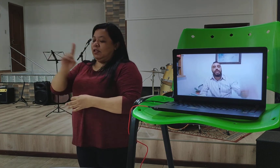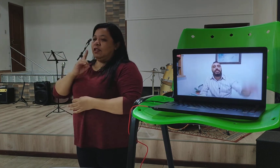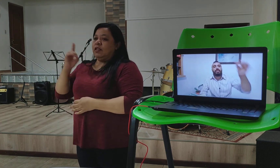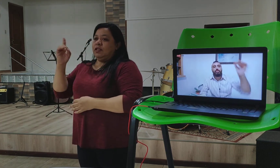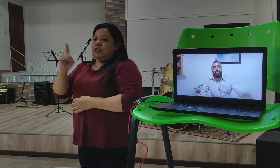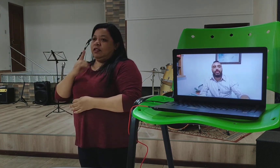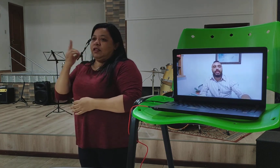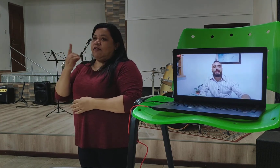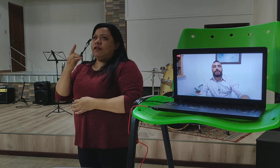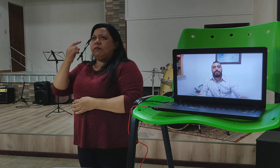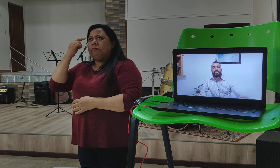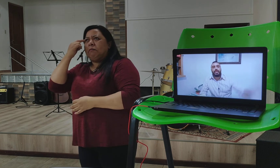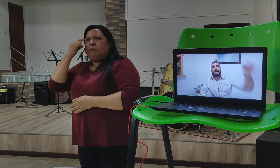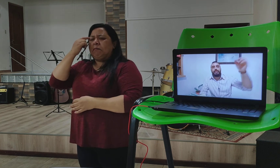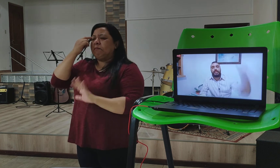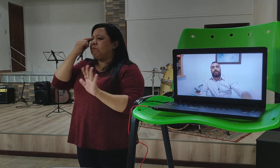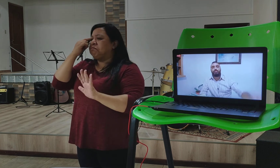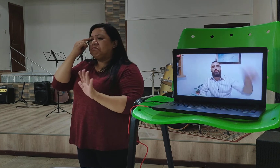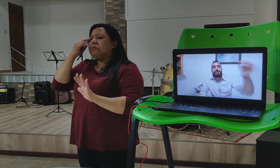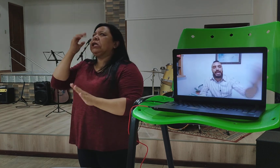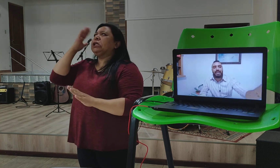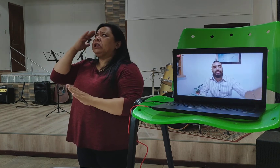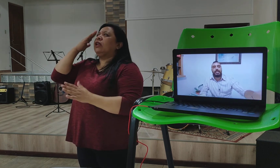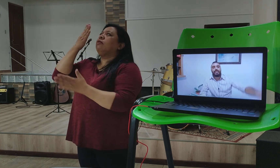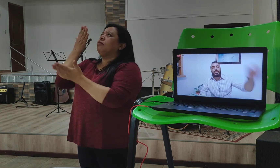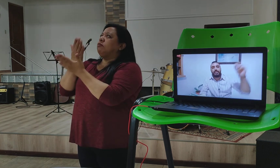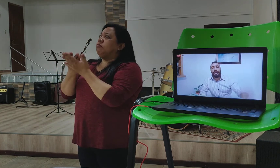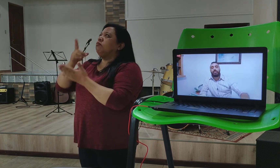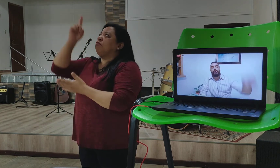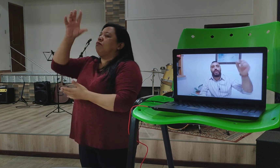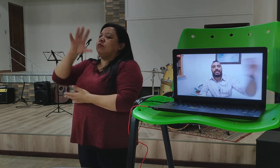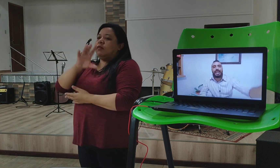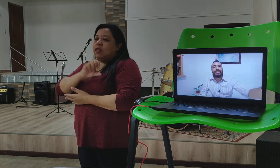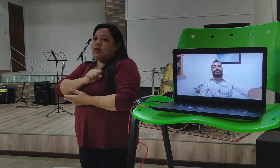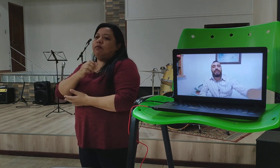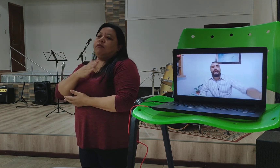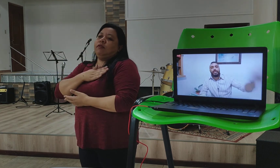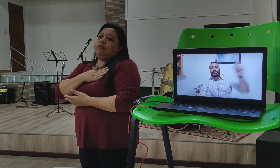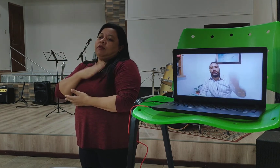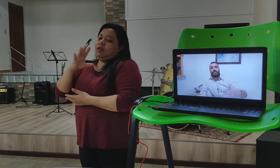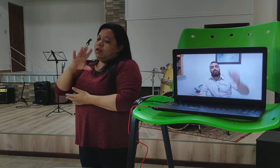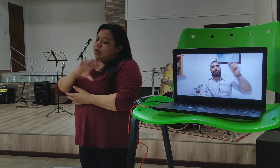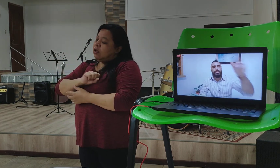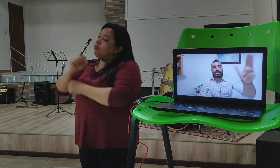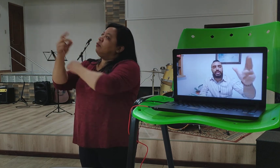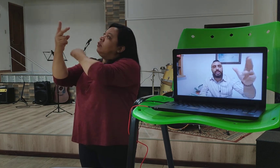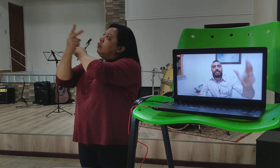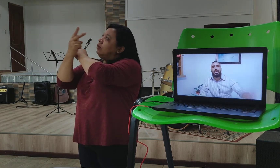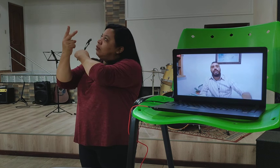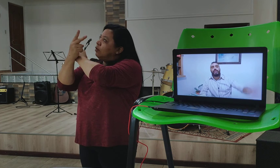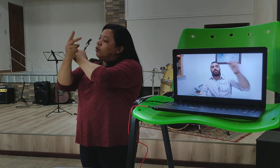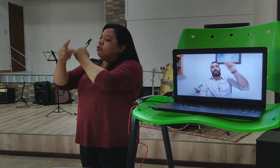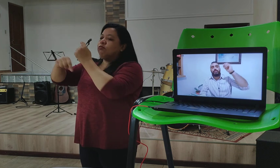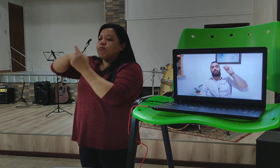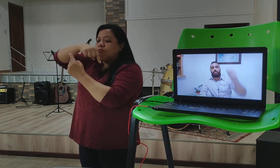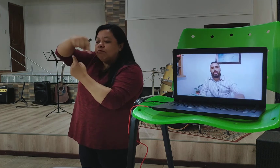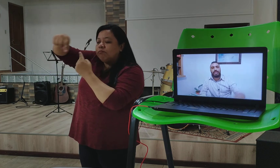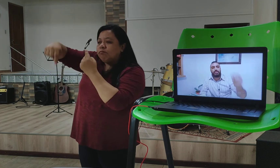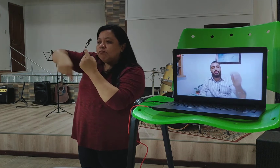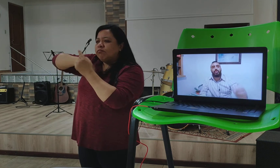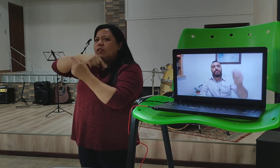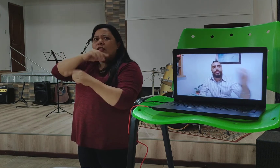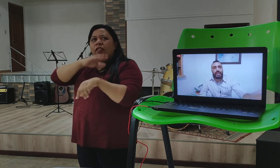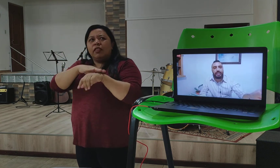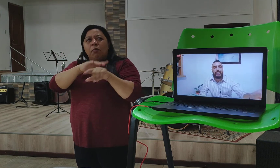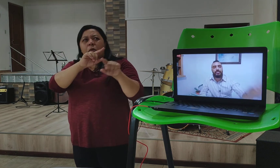não tinha dúvidas de que Deus o amava, de que Deus o guardava, de que Deus o protegia, de que durante toda